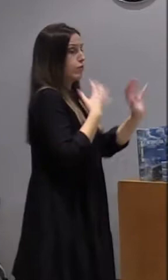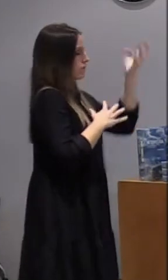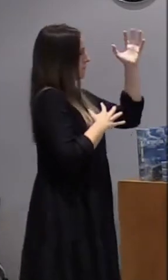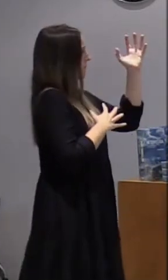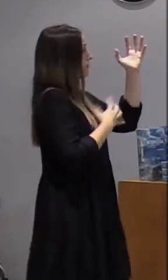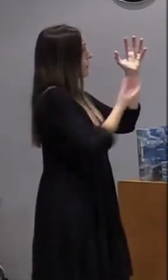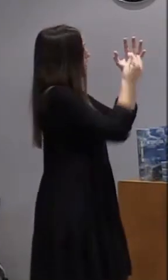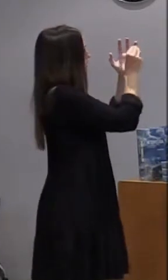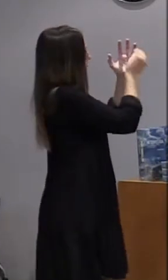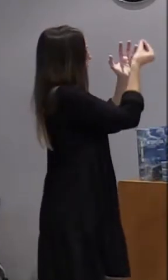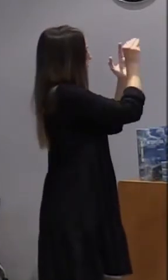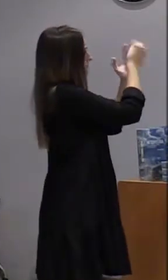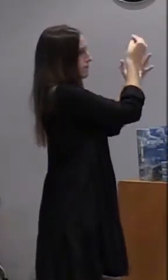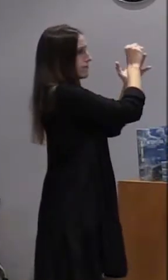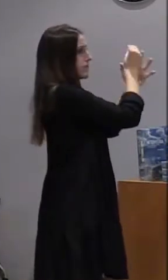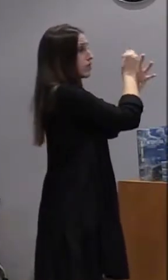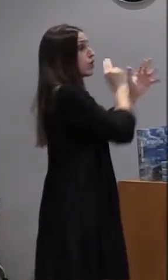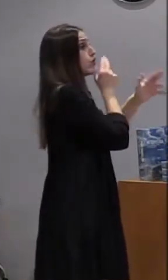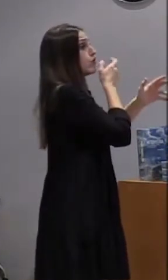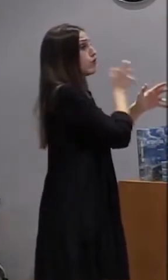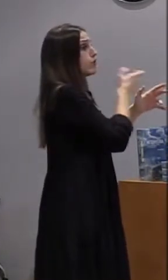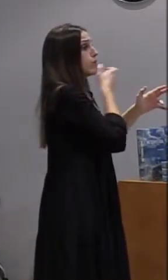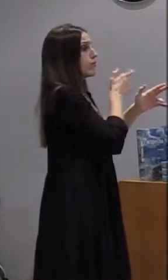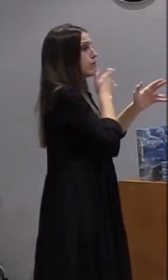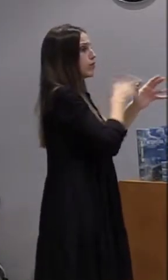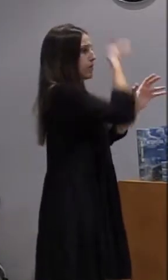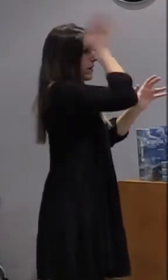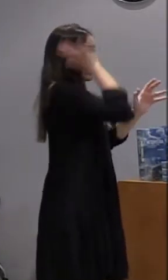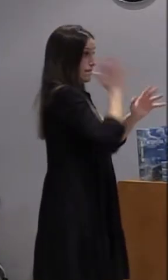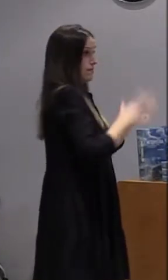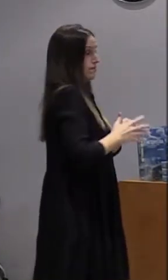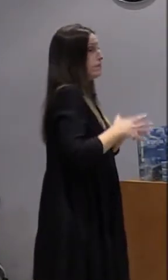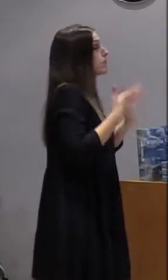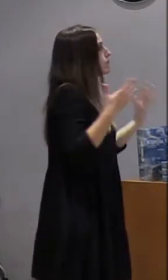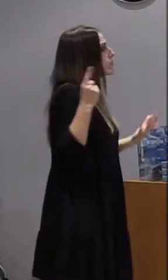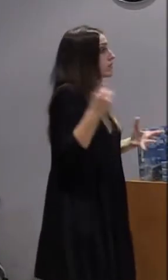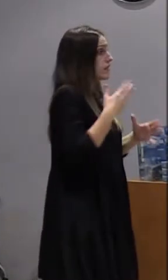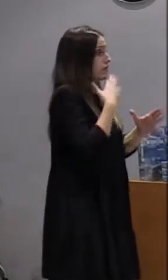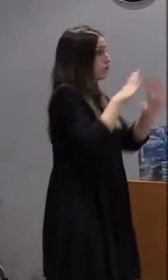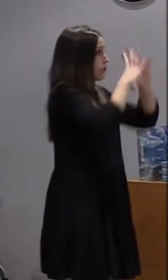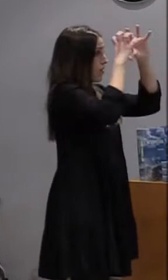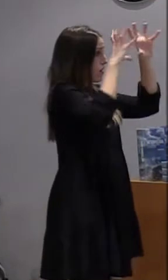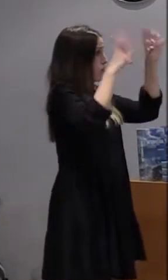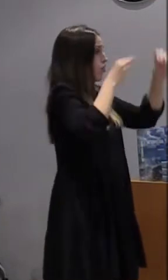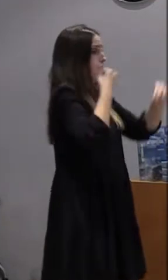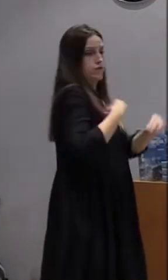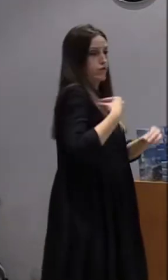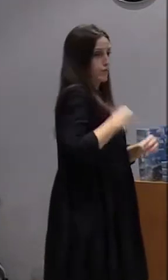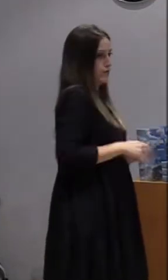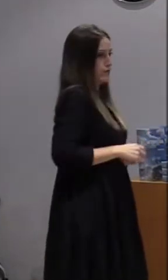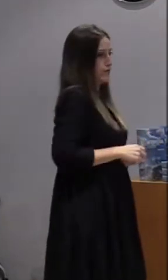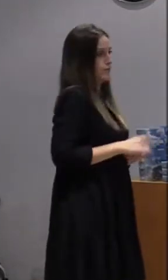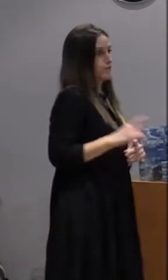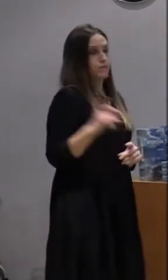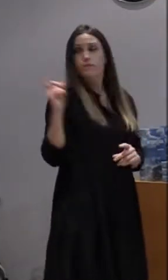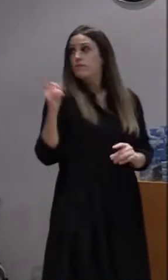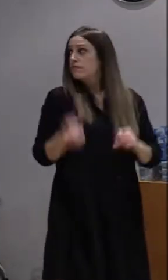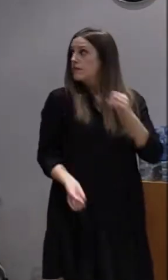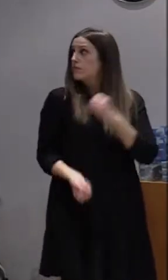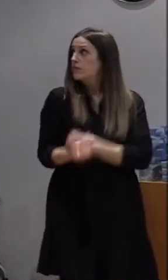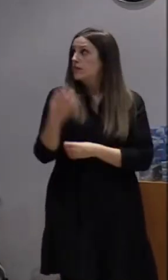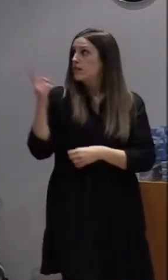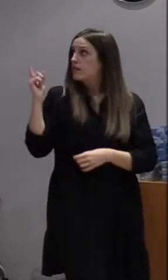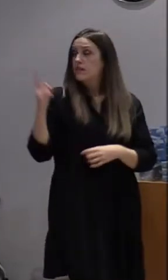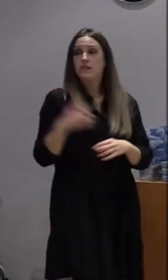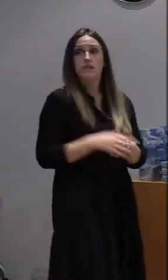a los diferentes elementos de cada franja. Pues él con las nubes hace lo mismo. Y ahí salen esos nombres que hoy en